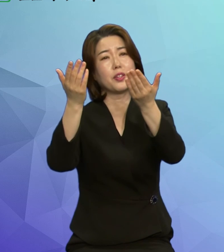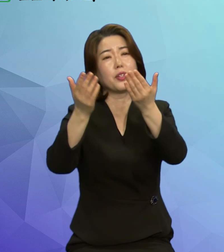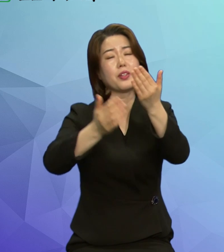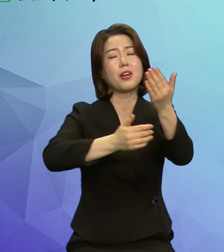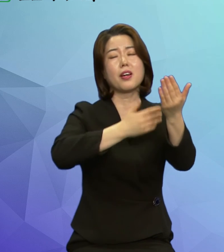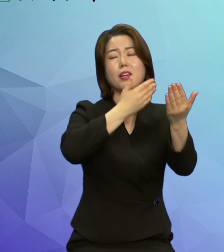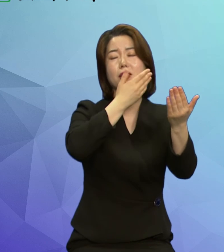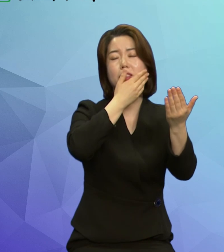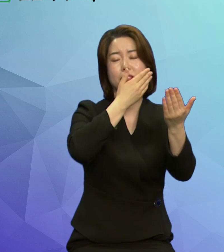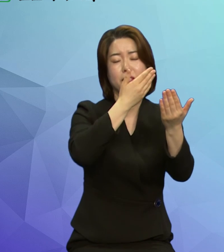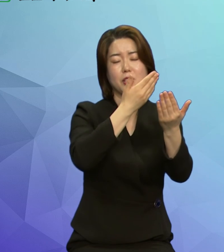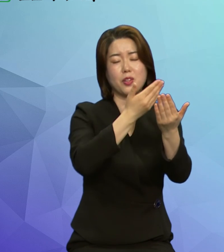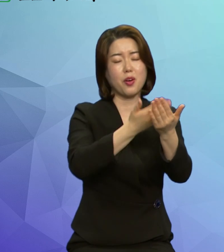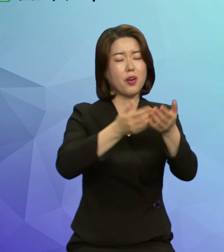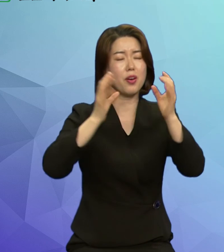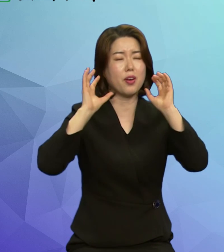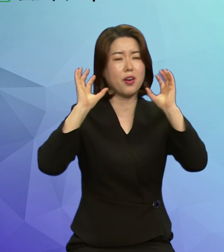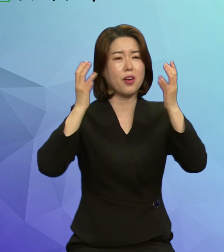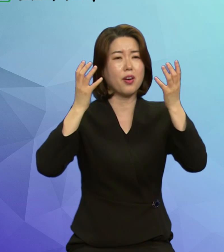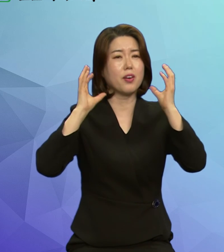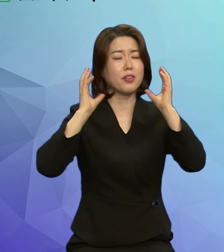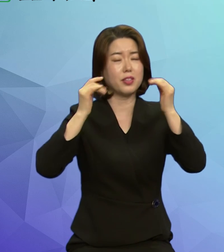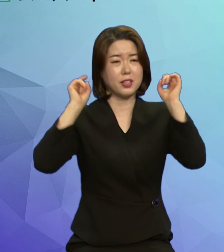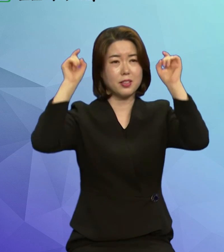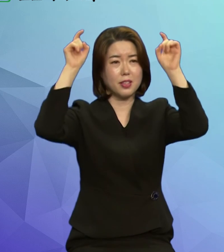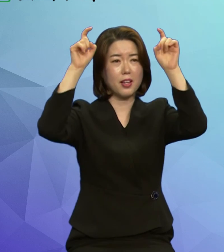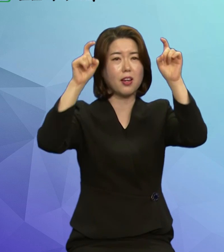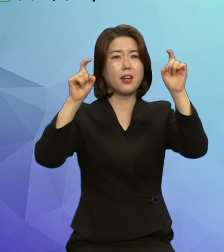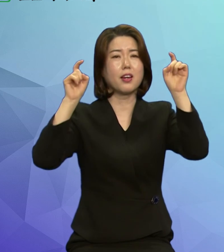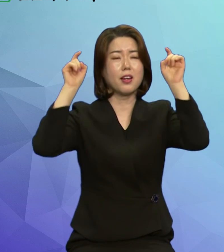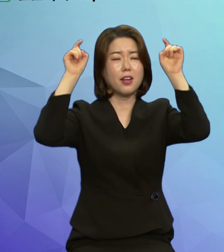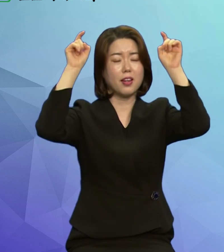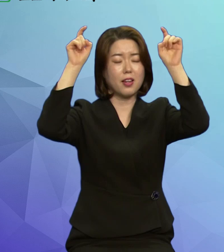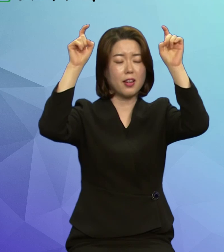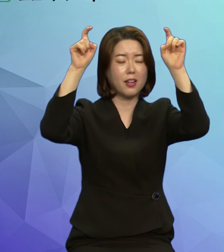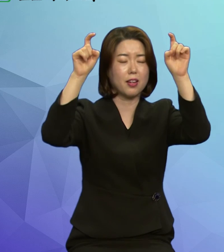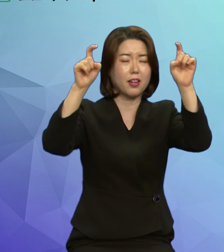송축하리라. 귀하신 어린 양